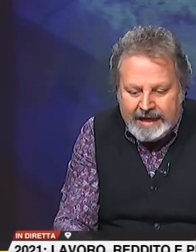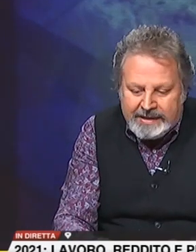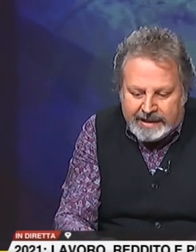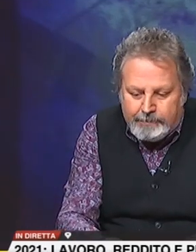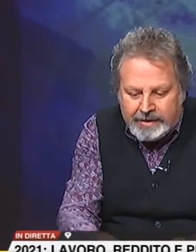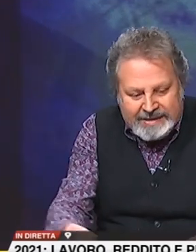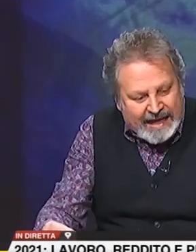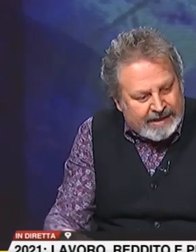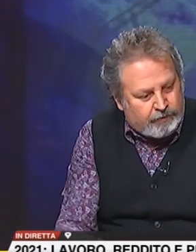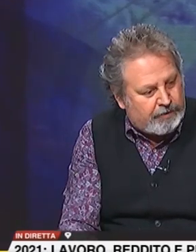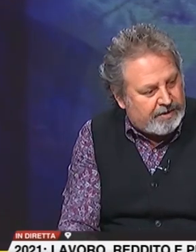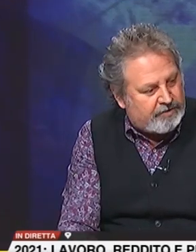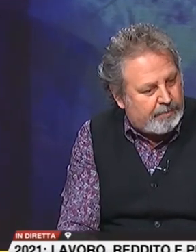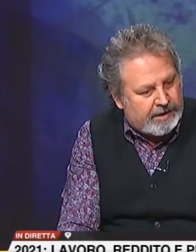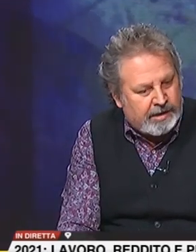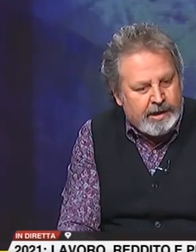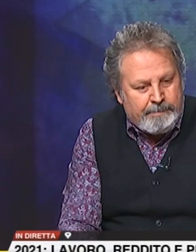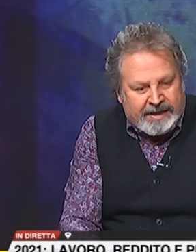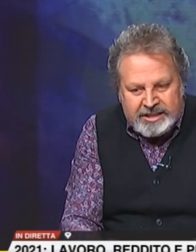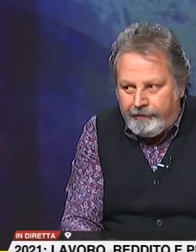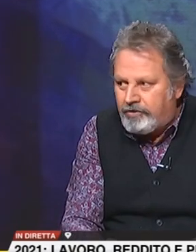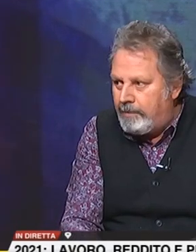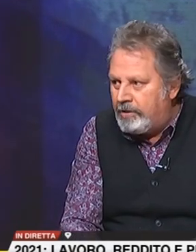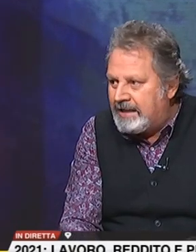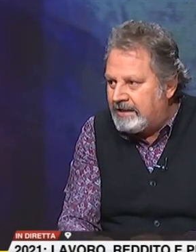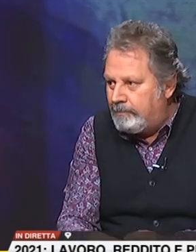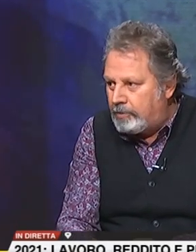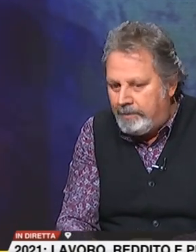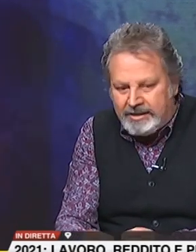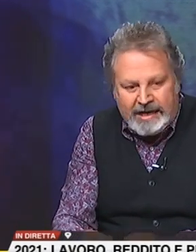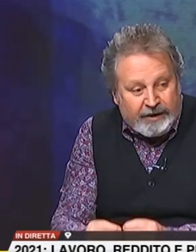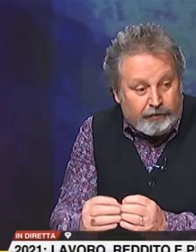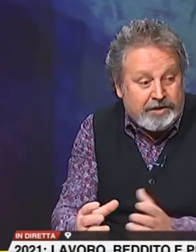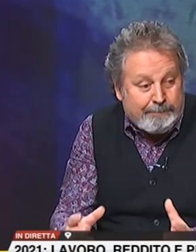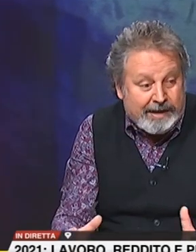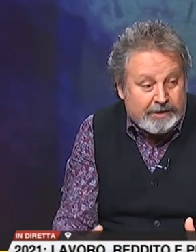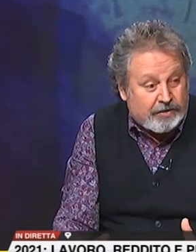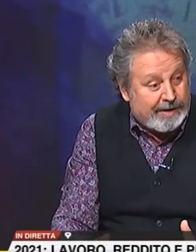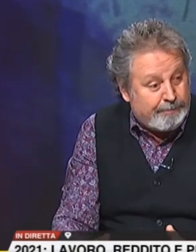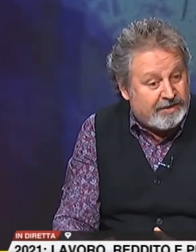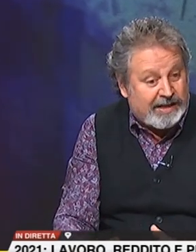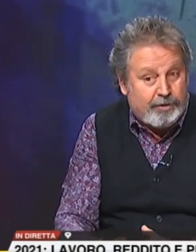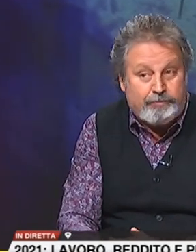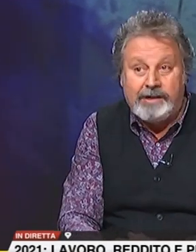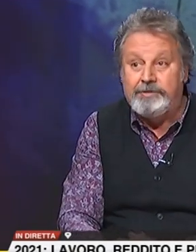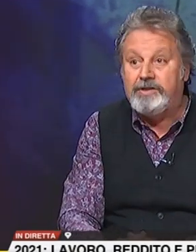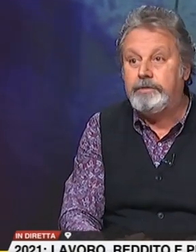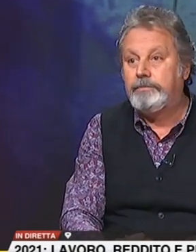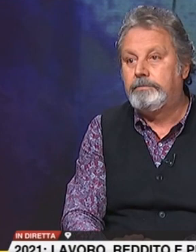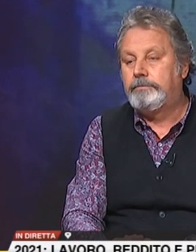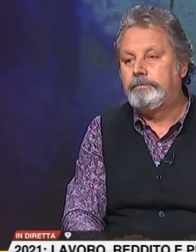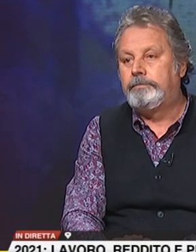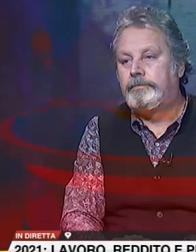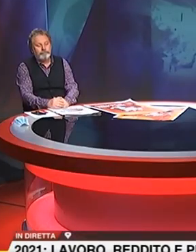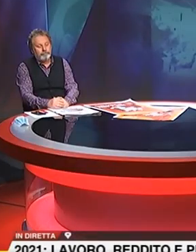maiuscola, anche di armonizzare tutti questi strumenti. Certo. Perché se fossero armonizzati, molto probabilmente anche i flussi di pagamento sarebbero più semplici.